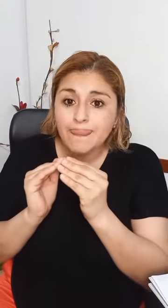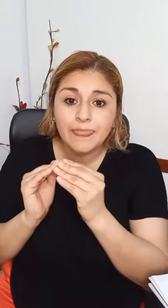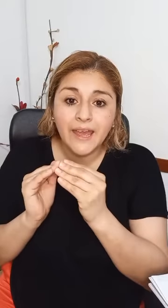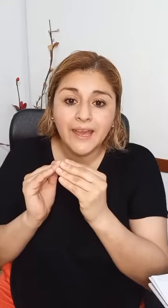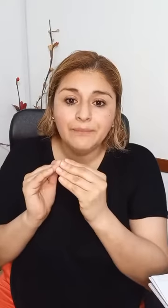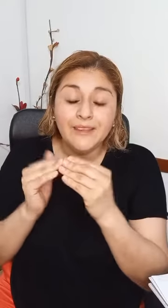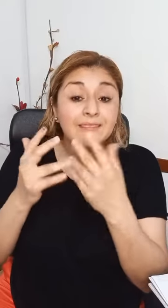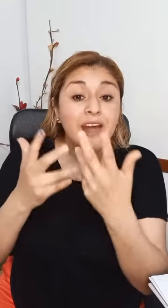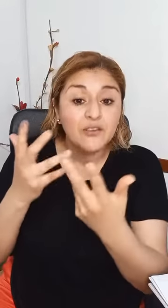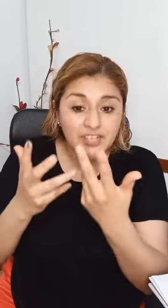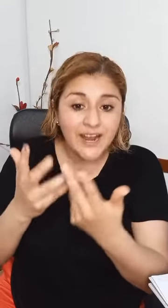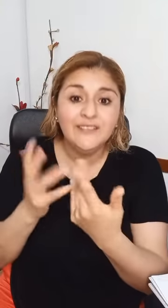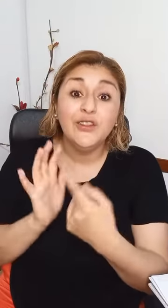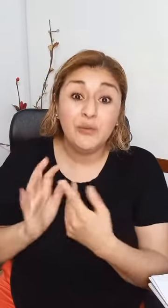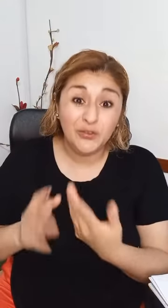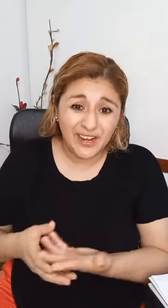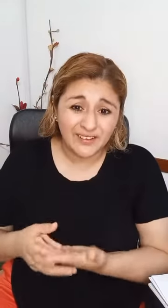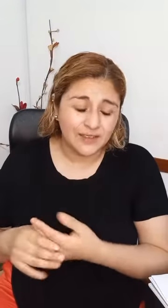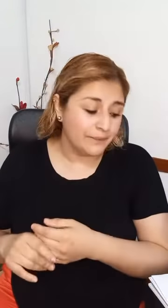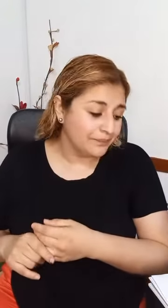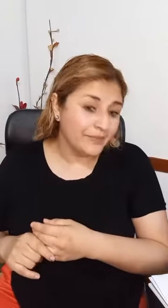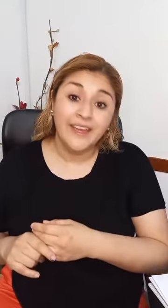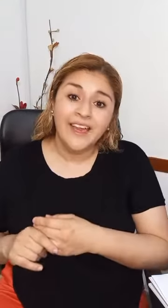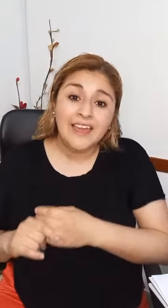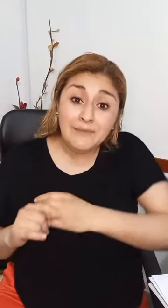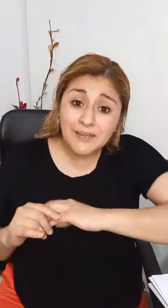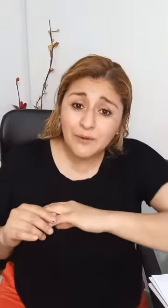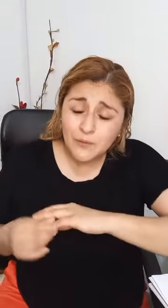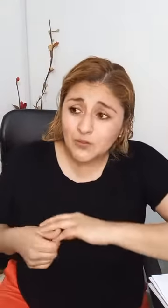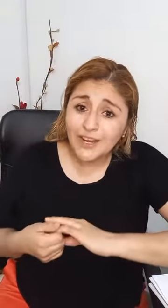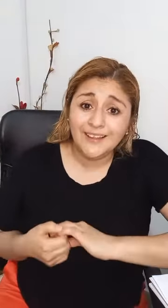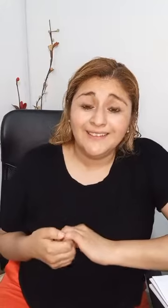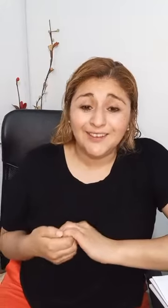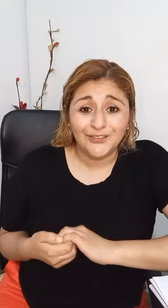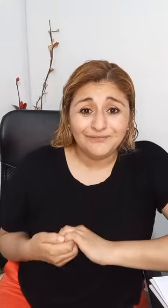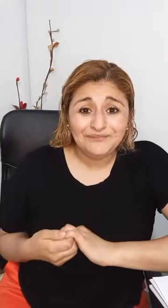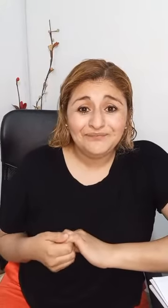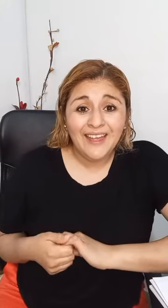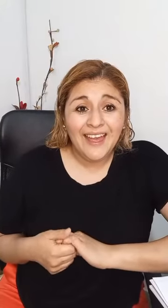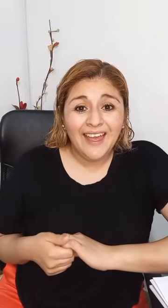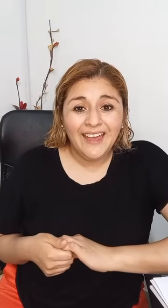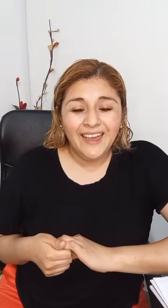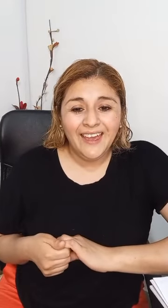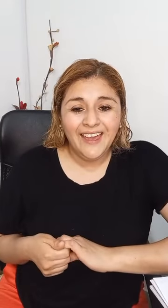de desarrollarse o de mostrarse. Y me llamó mucho la atención.